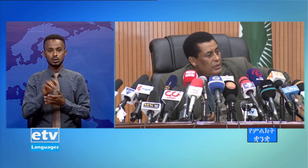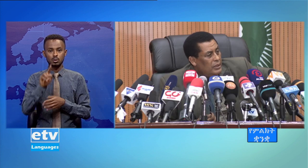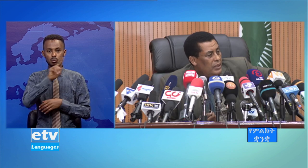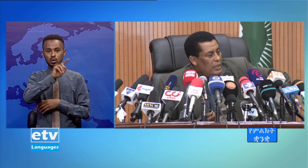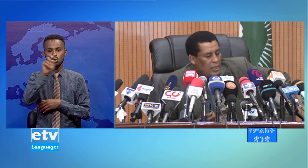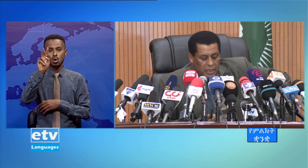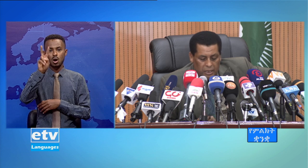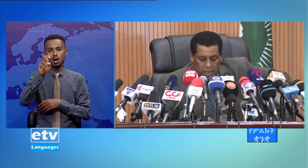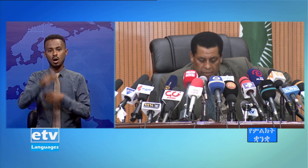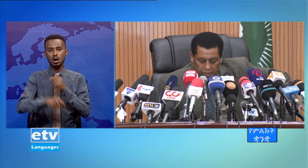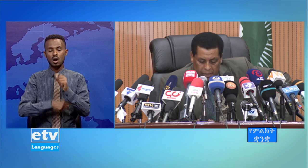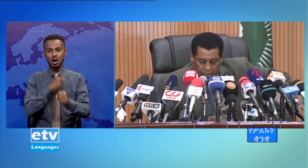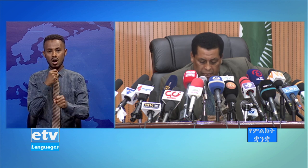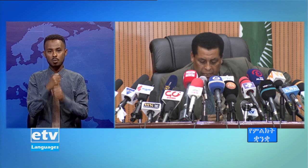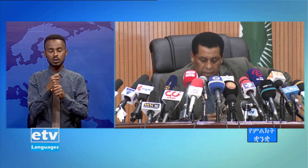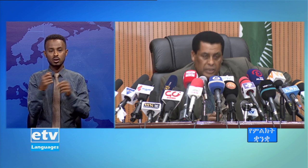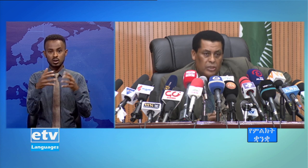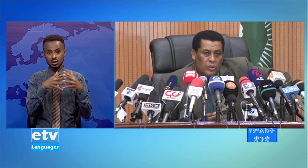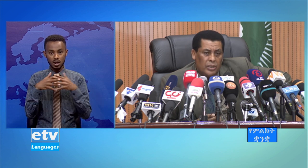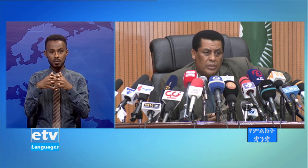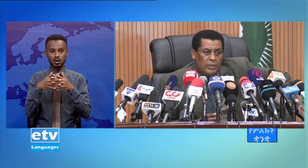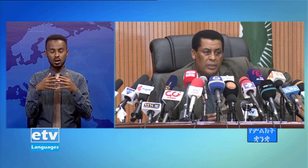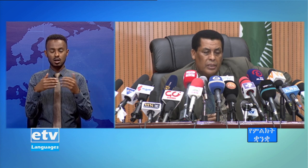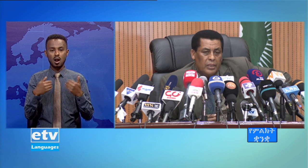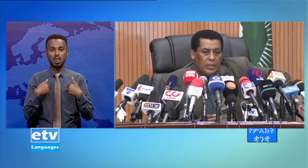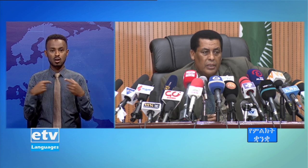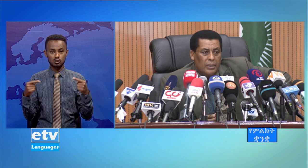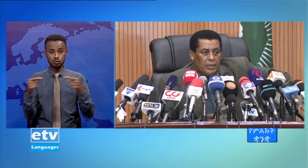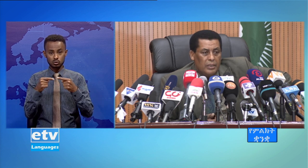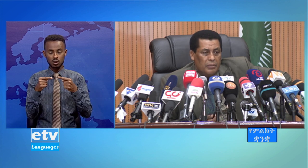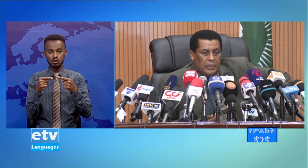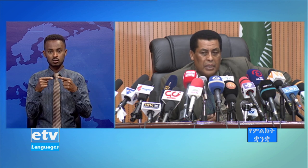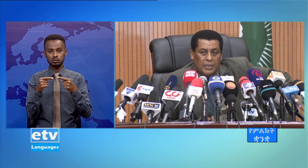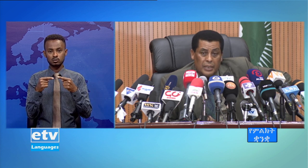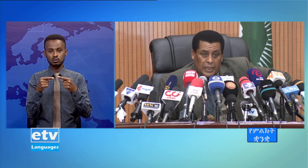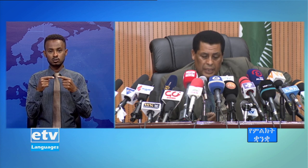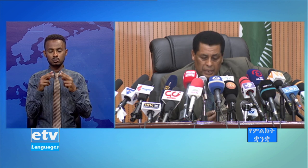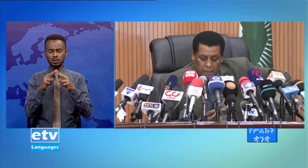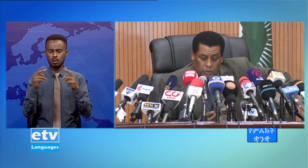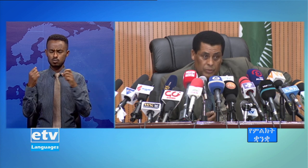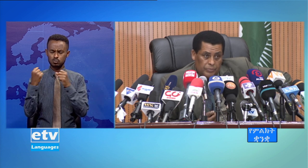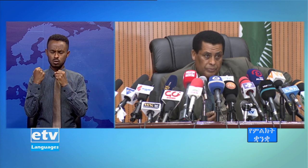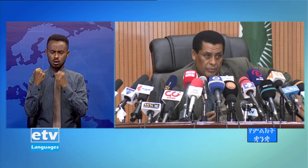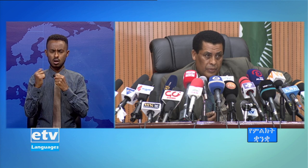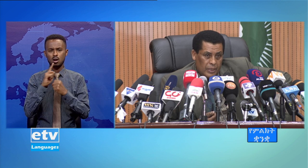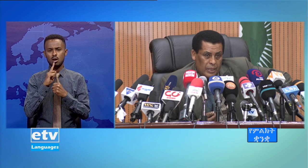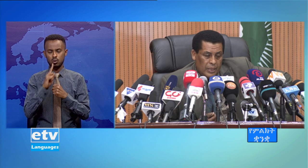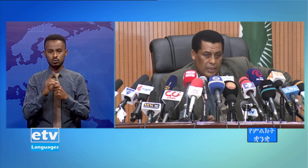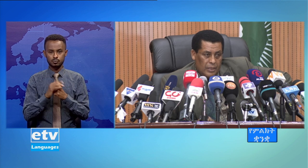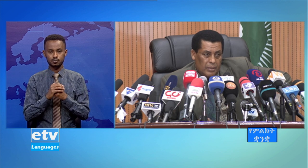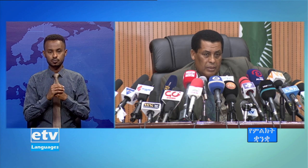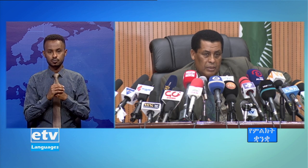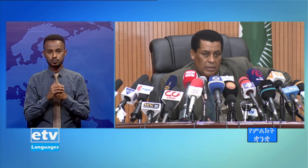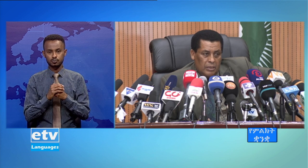አመት ከአሜሪካን ጋር ያለን ግንኙነት በጣም ጠንካራ ነው።